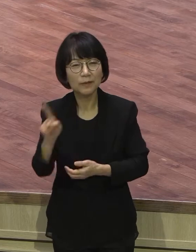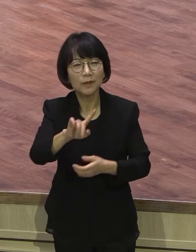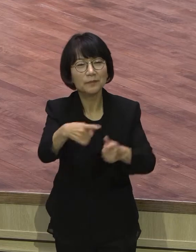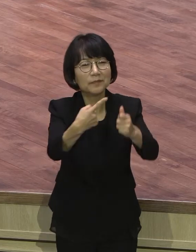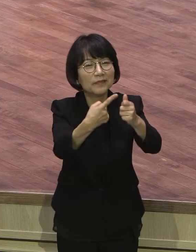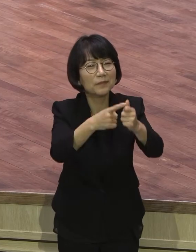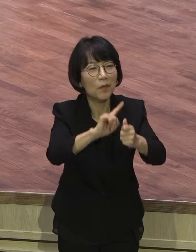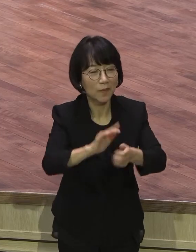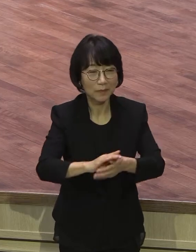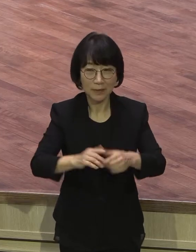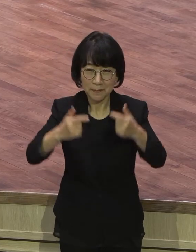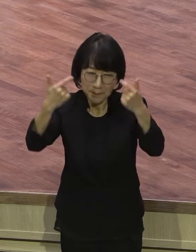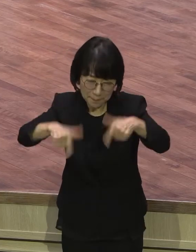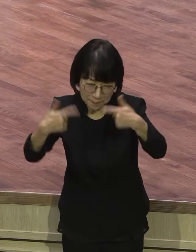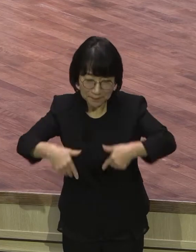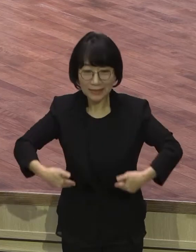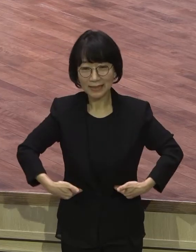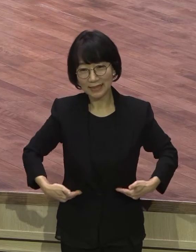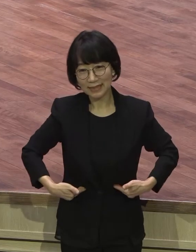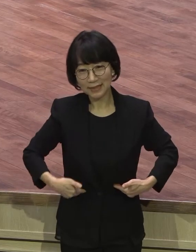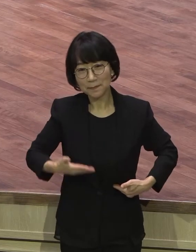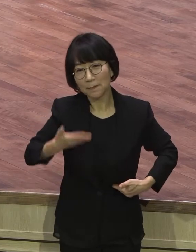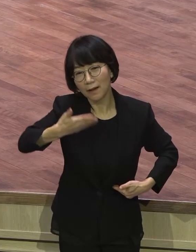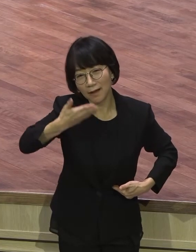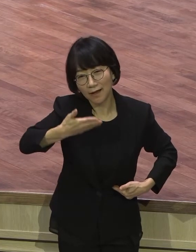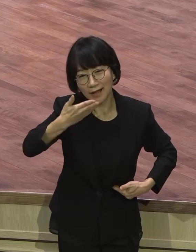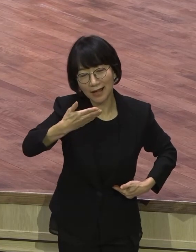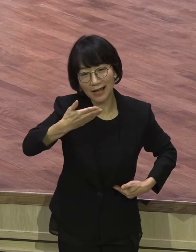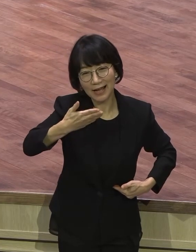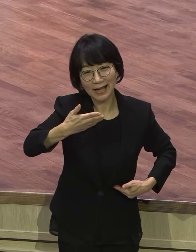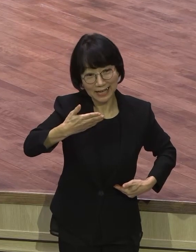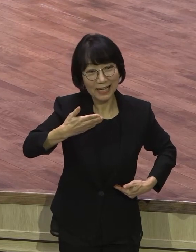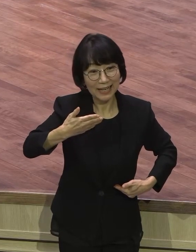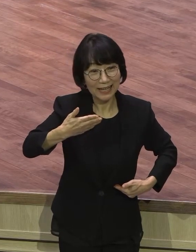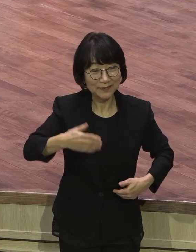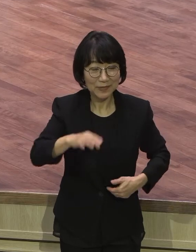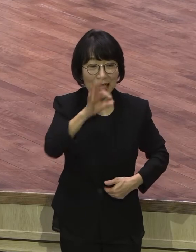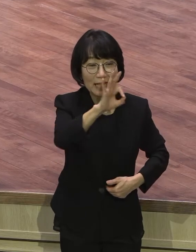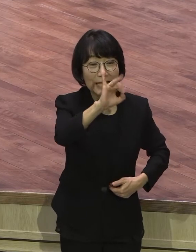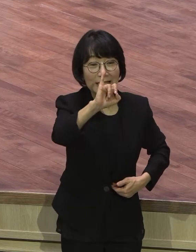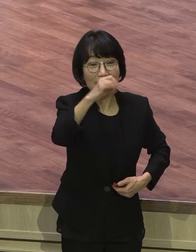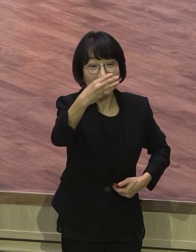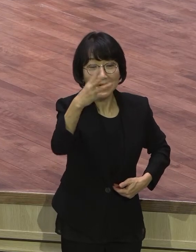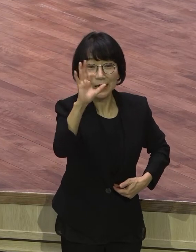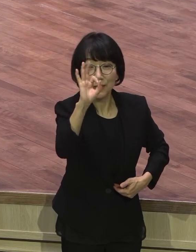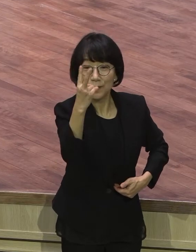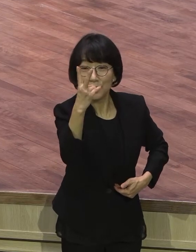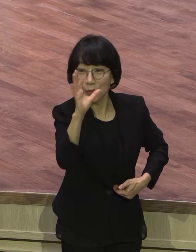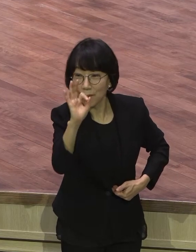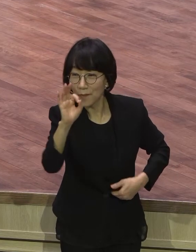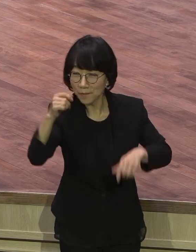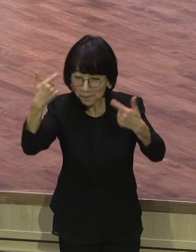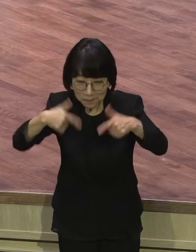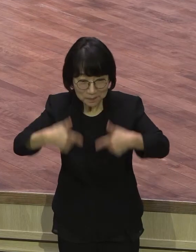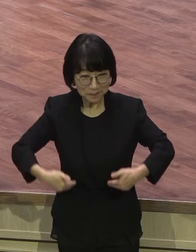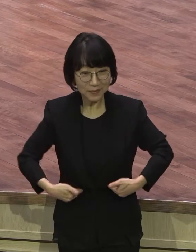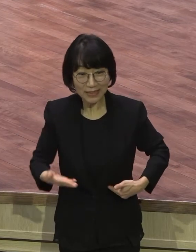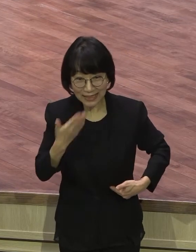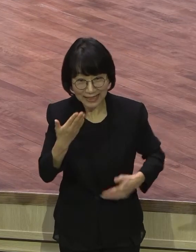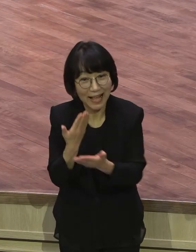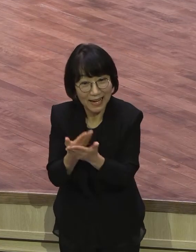첫째가 일용할 양식을 위한 기도였어요. 오늘 우리에게 일용할 양식을 주옵시고